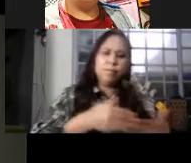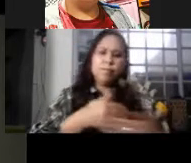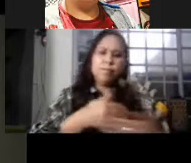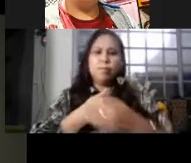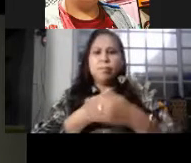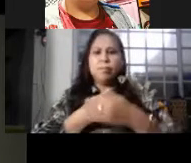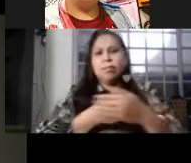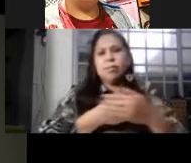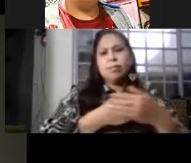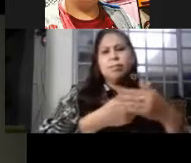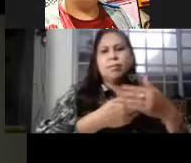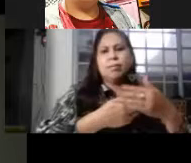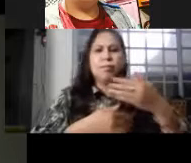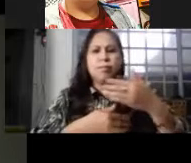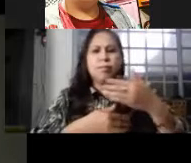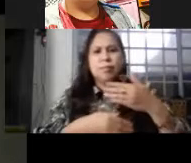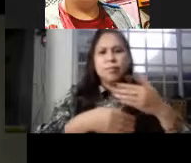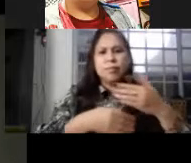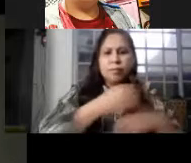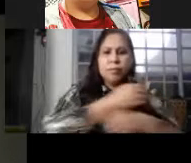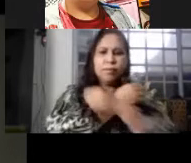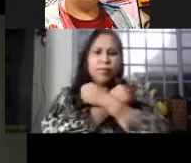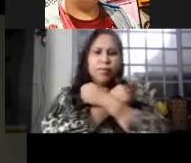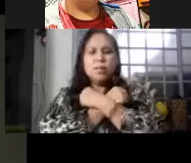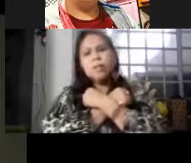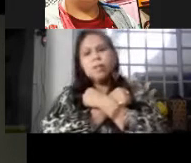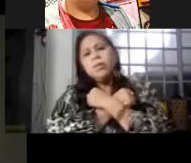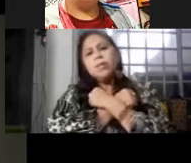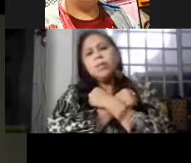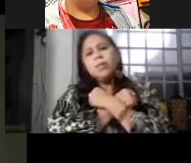peito, SOS coração.